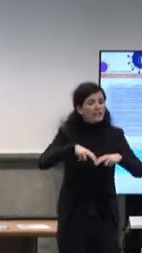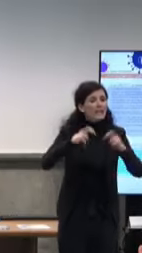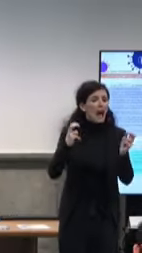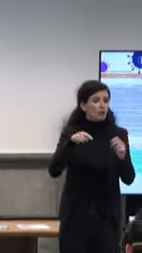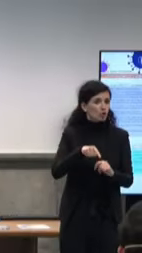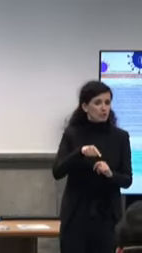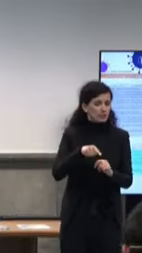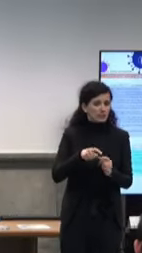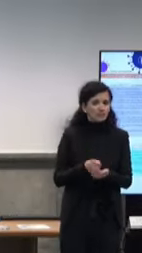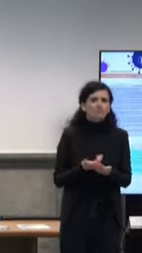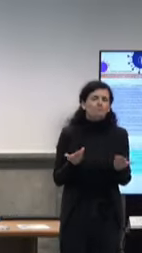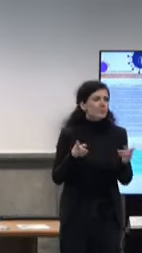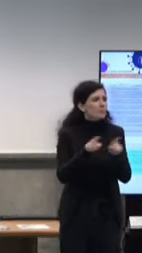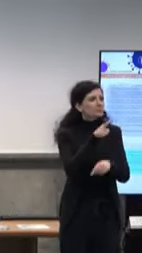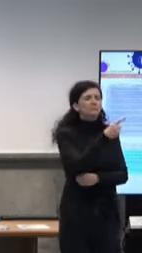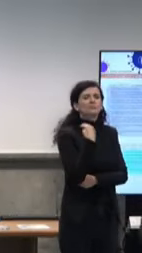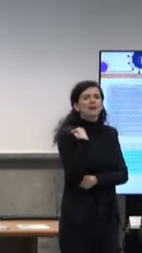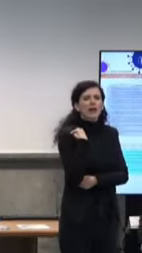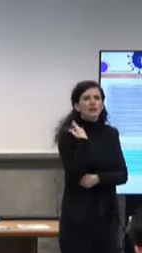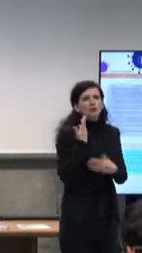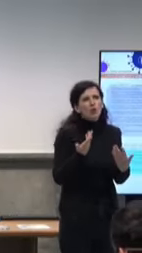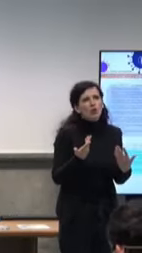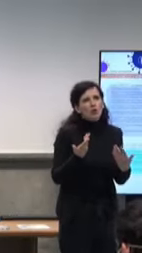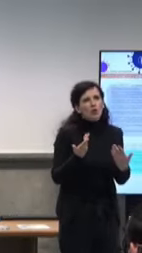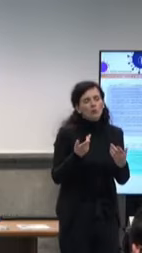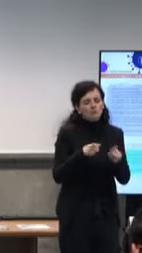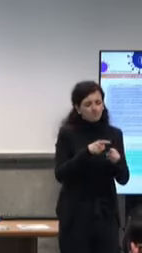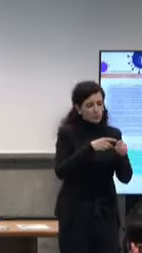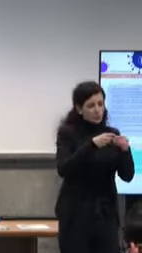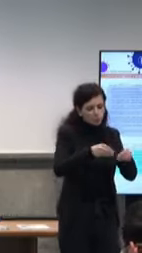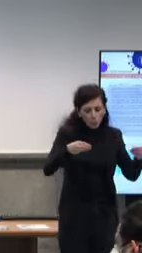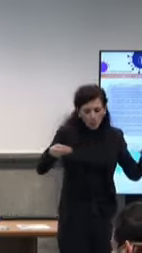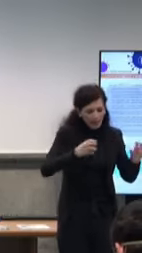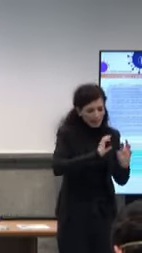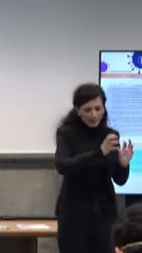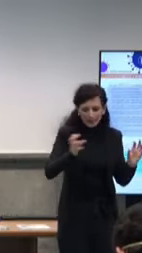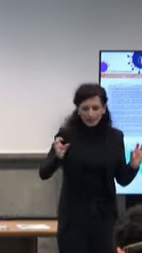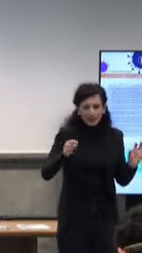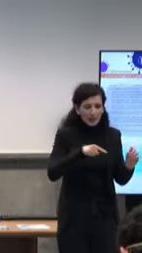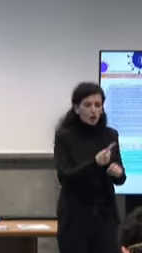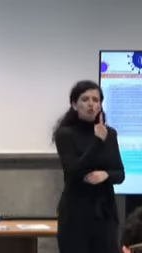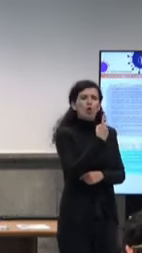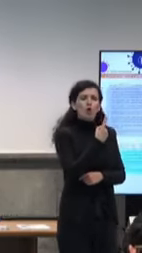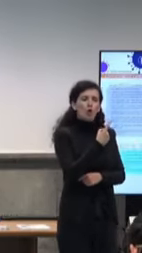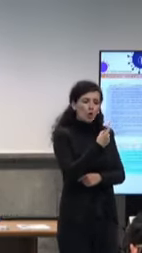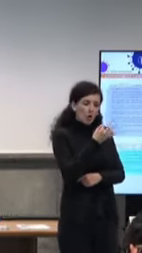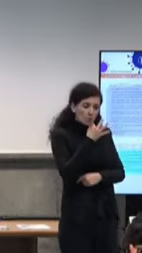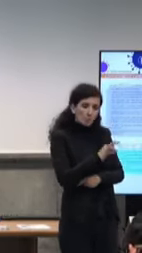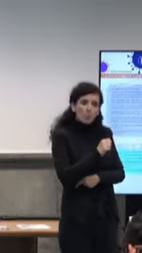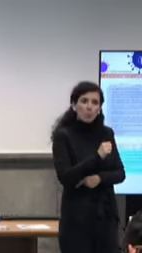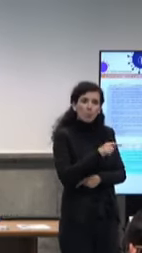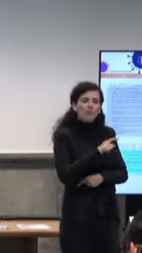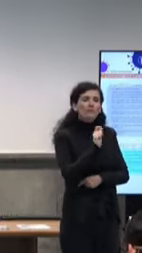tutti diciamo come lei ha giustamente detto una serie di strumenti nessuno dei quali da solo può consentirci di